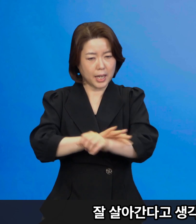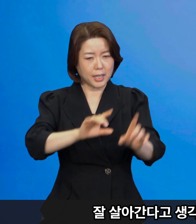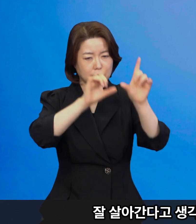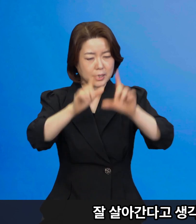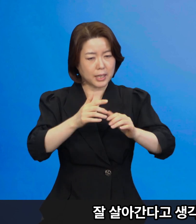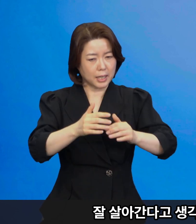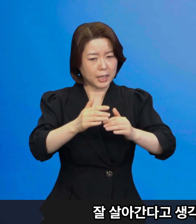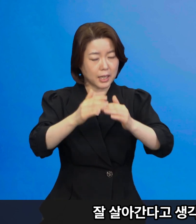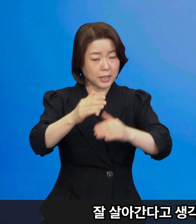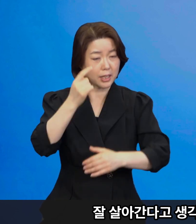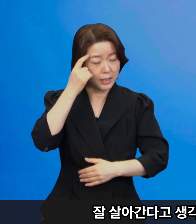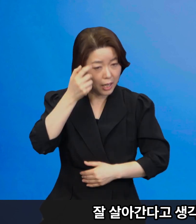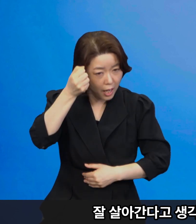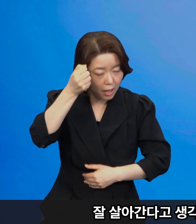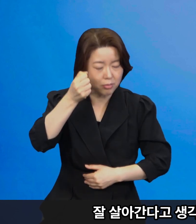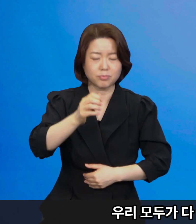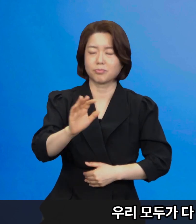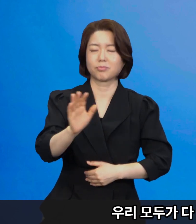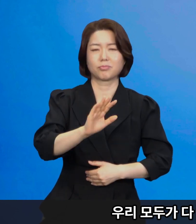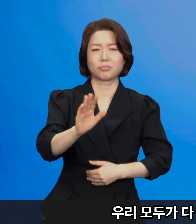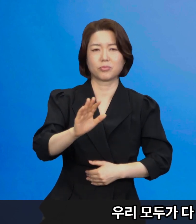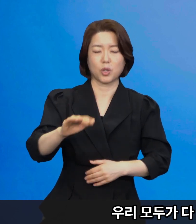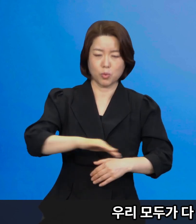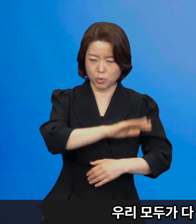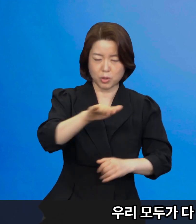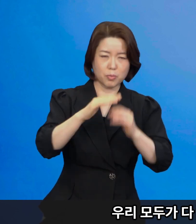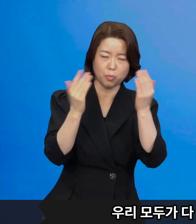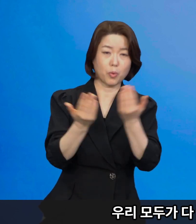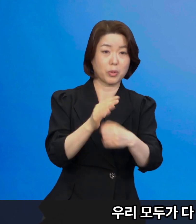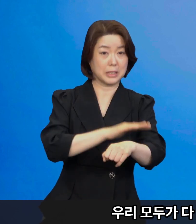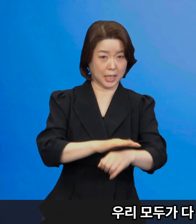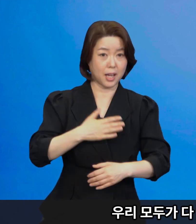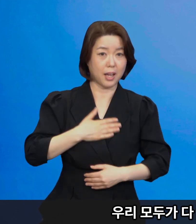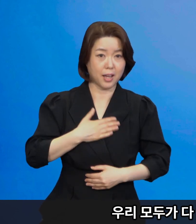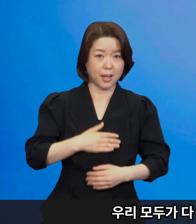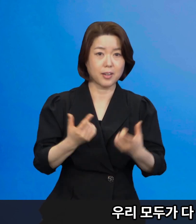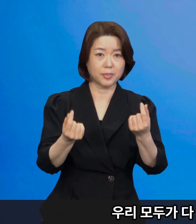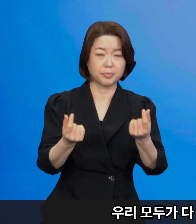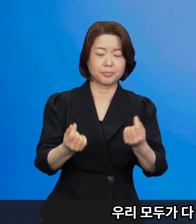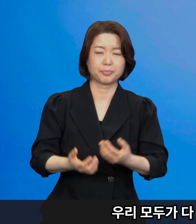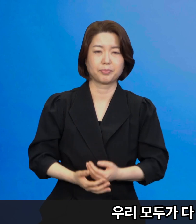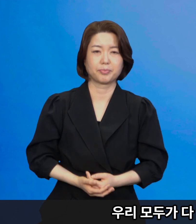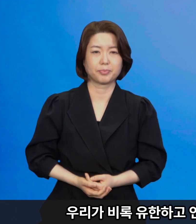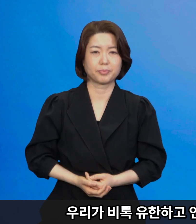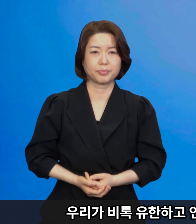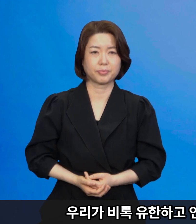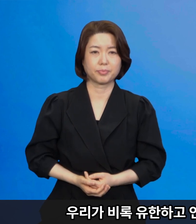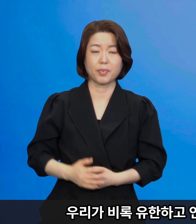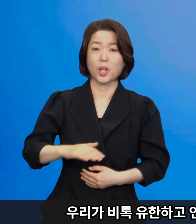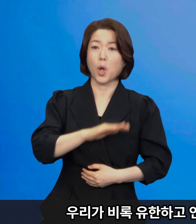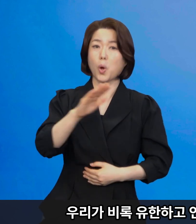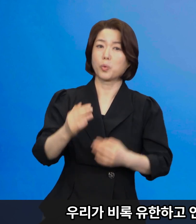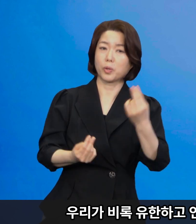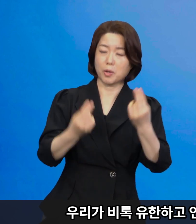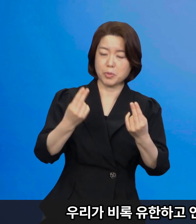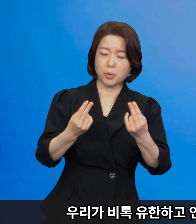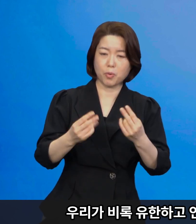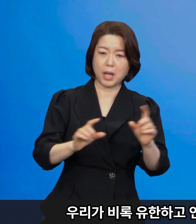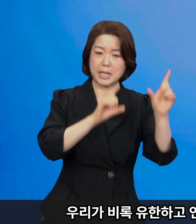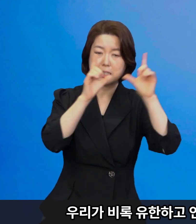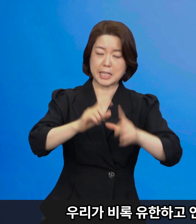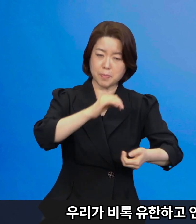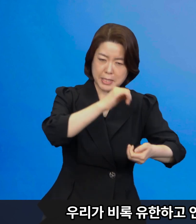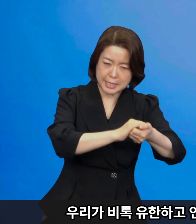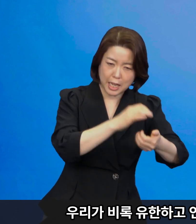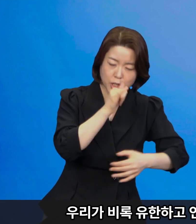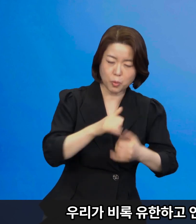살아간다고 생각하지만 그렇지 않다는 것 우리 모두가 다 알고 있는 사실입니다. 우리가 비록 유한하고